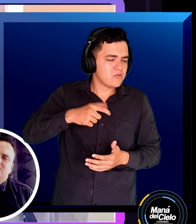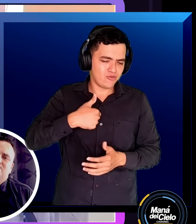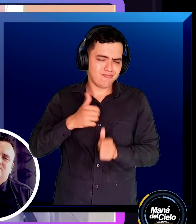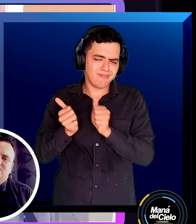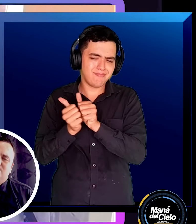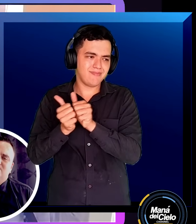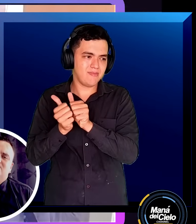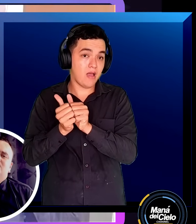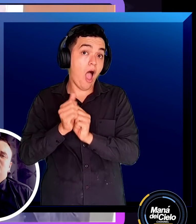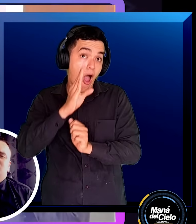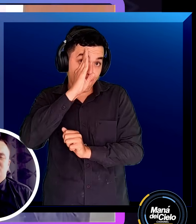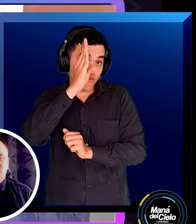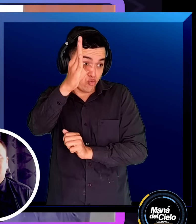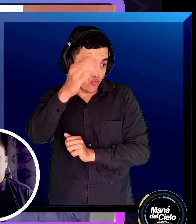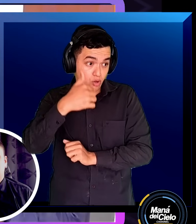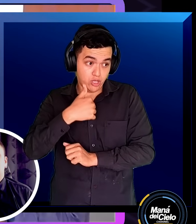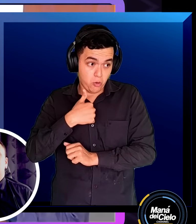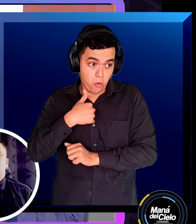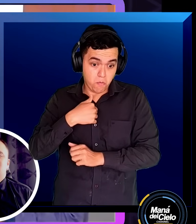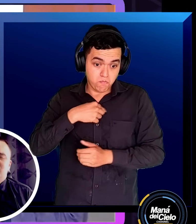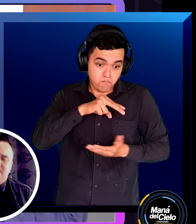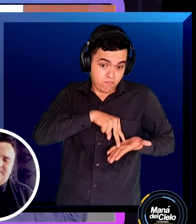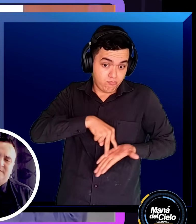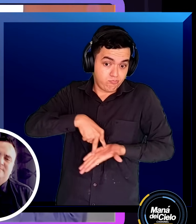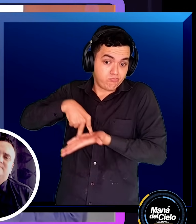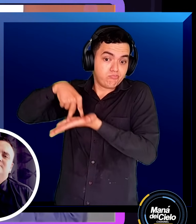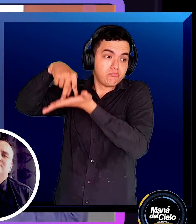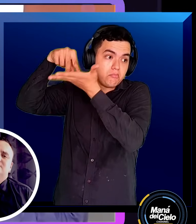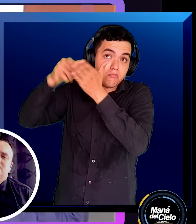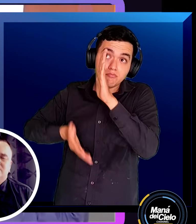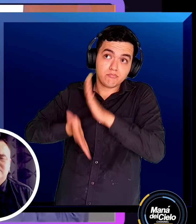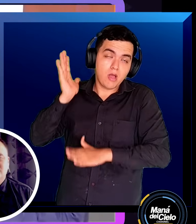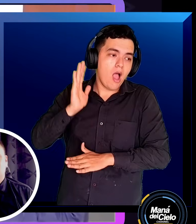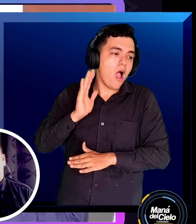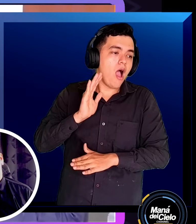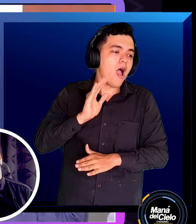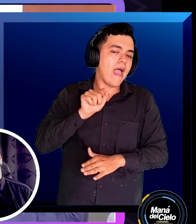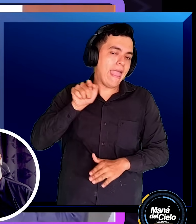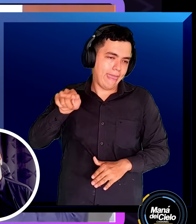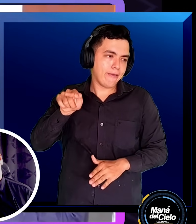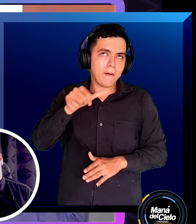ayuno? Porque es importante que podamos tener claridad